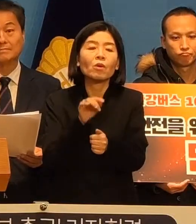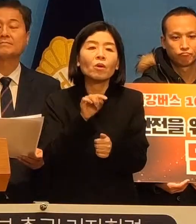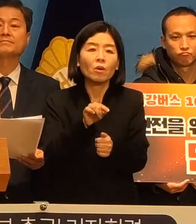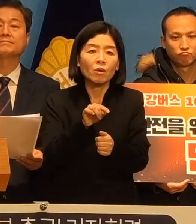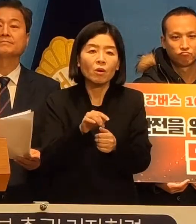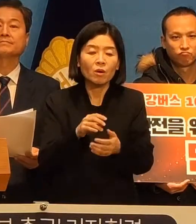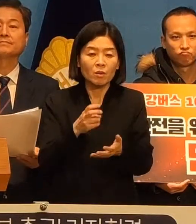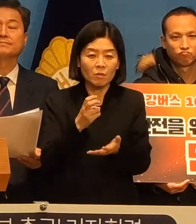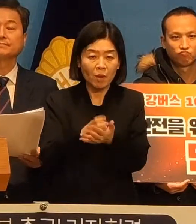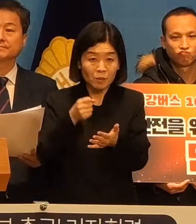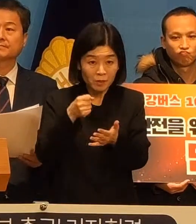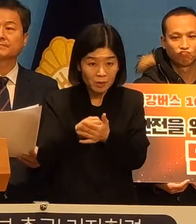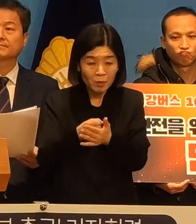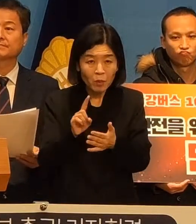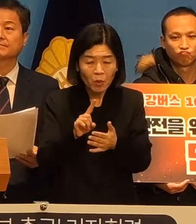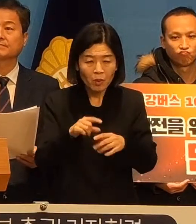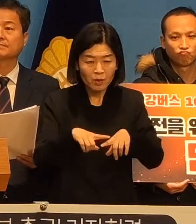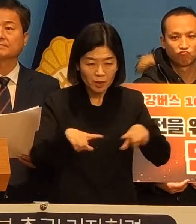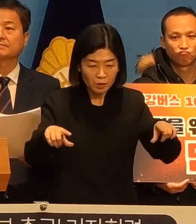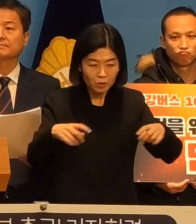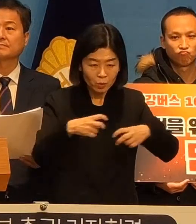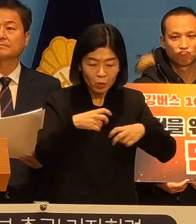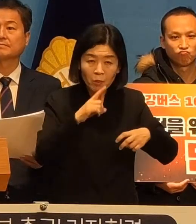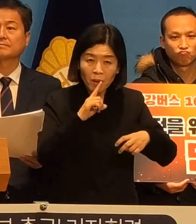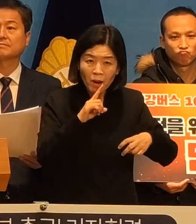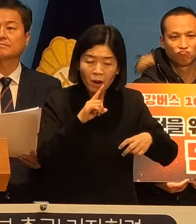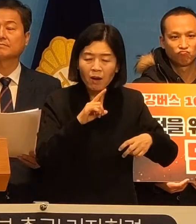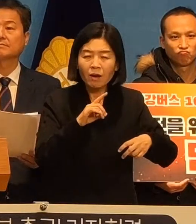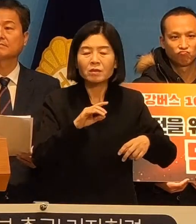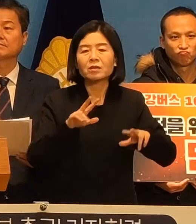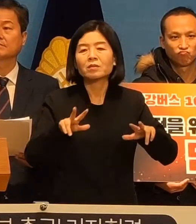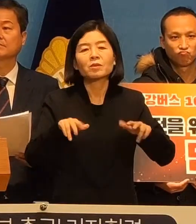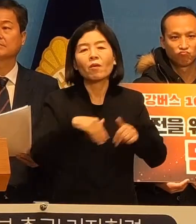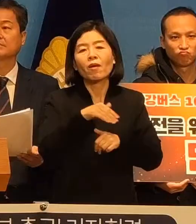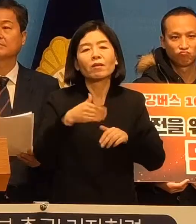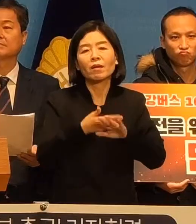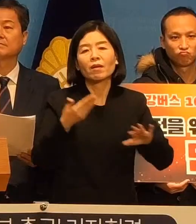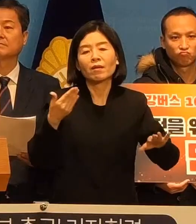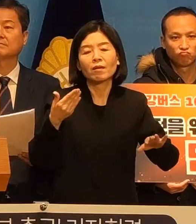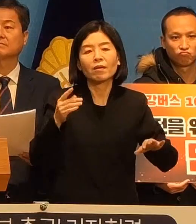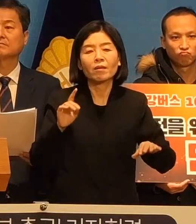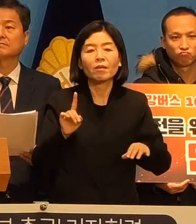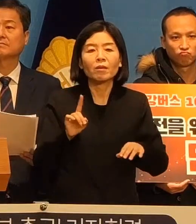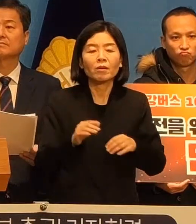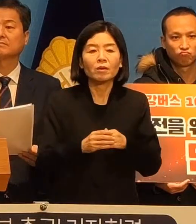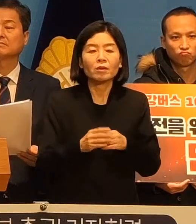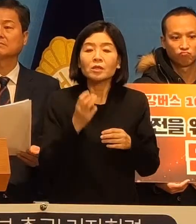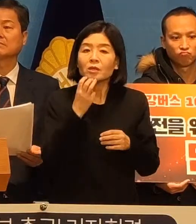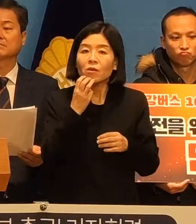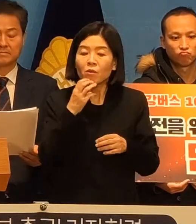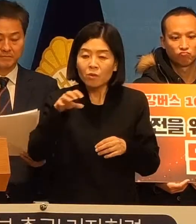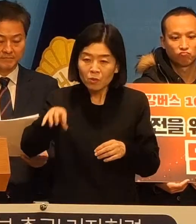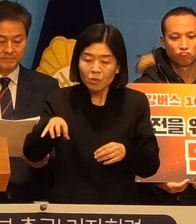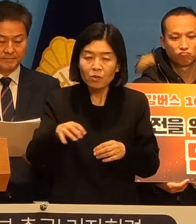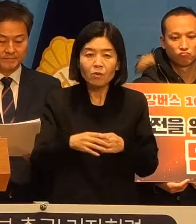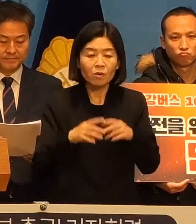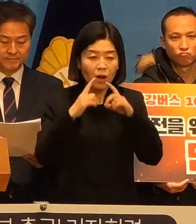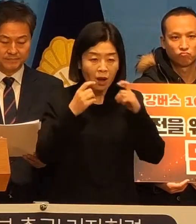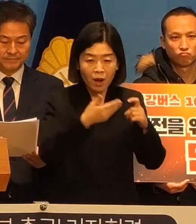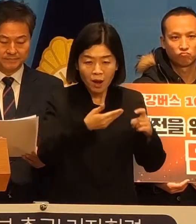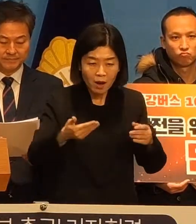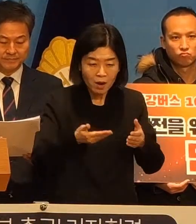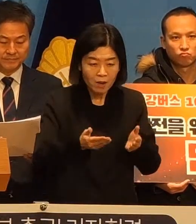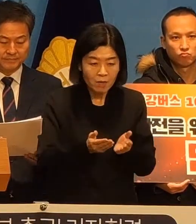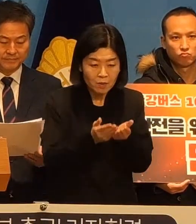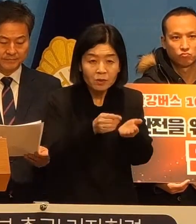대중교통으로의 법적 지위가 아니었으면 가능하지 않았을 거라 봅니다. 저희 단체는 서울시가 한강버스가 대중교통의